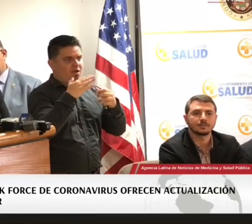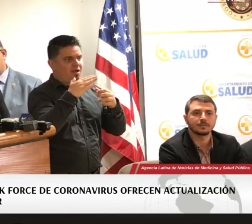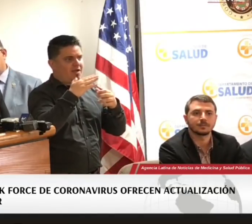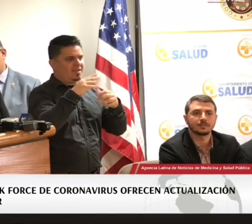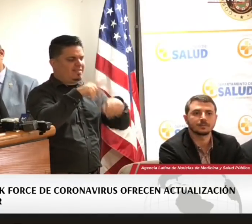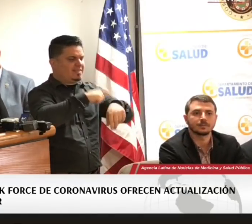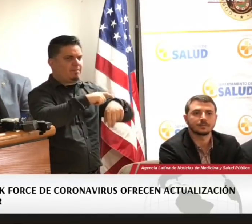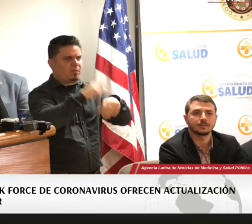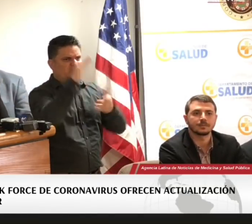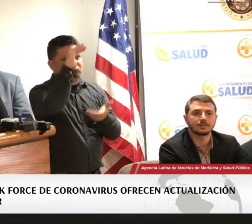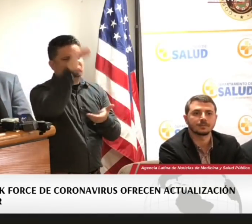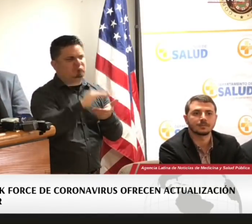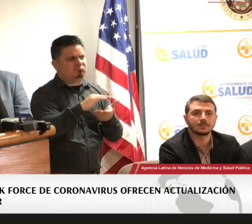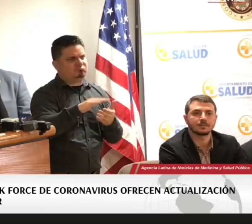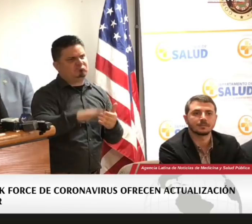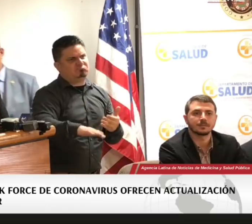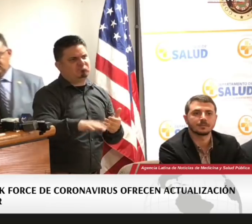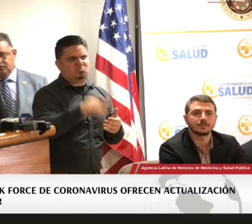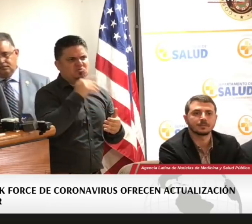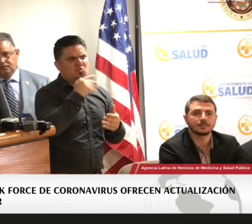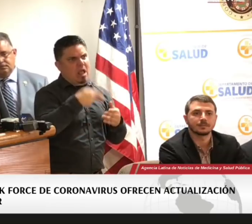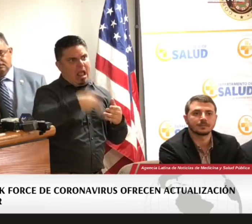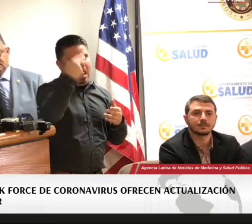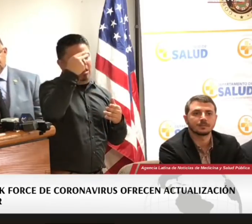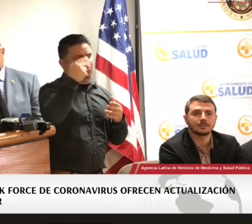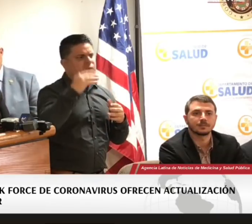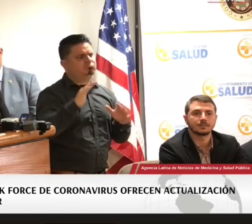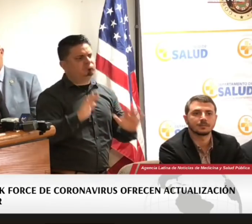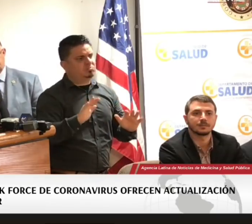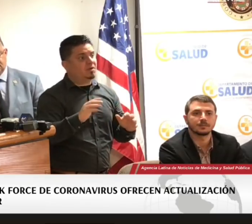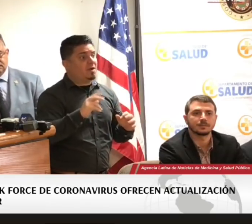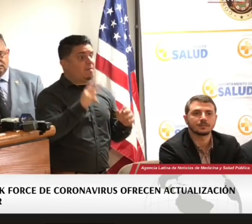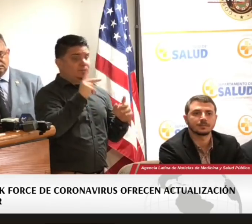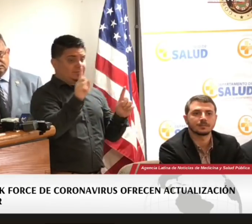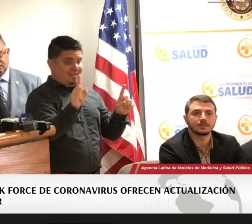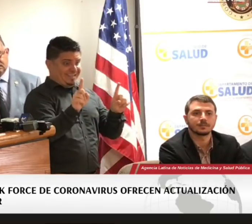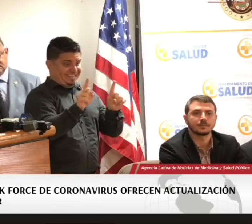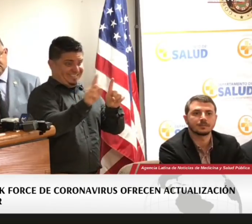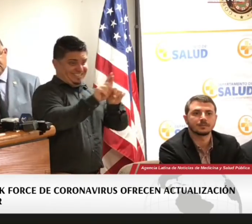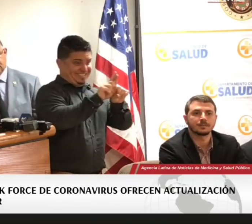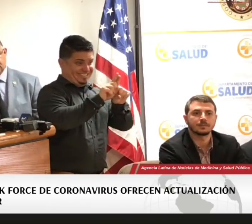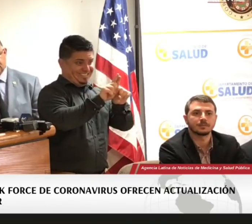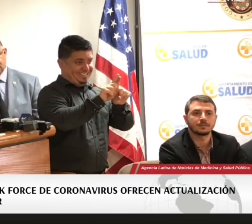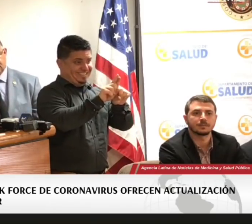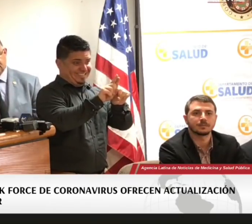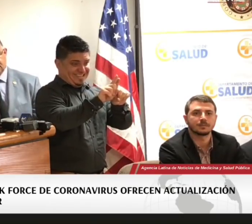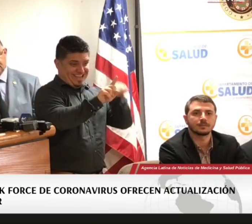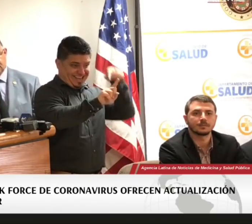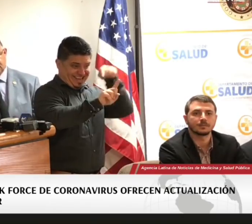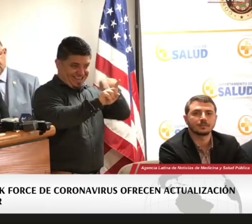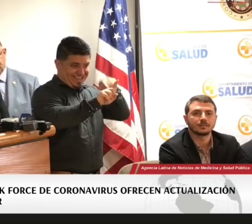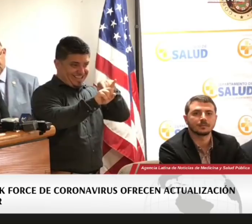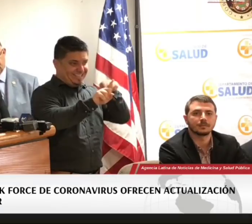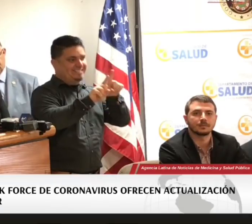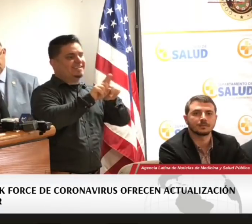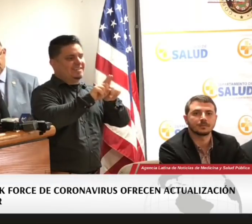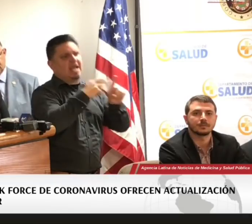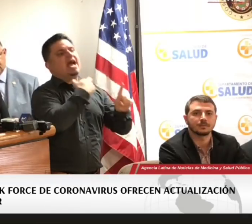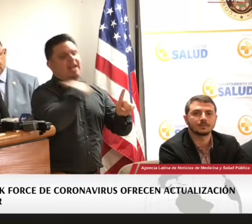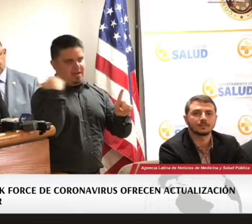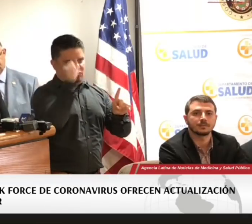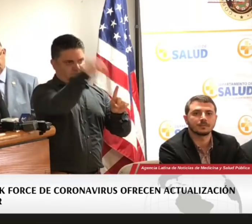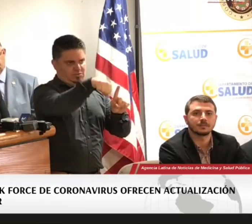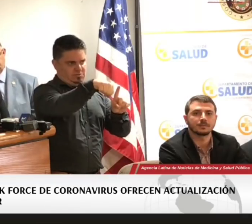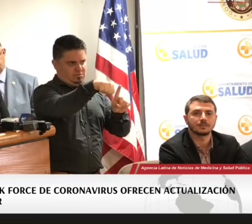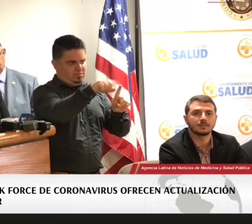que el contacto es con la persona con que él está directamente en contacto, la persona con quien él